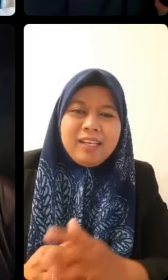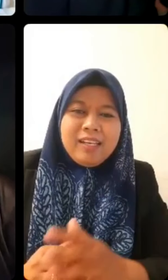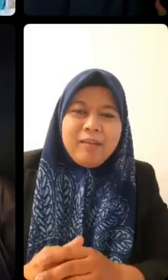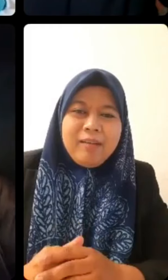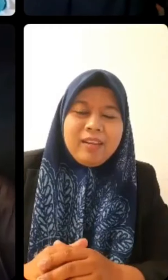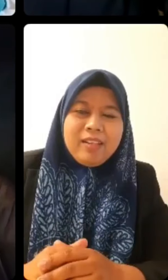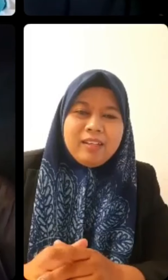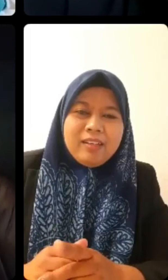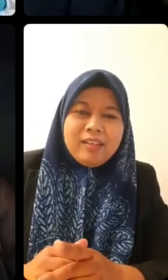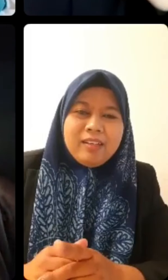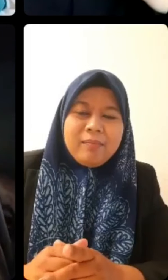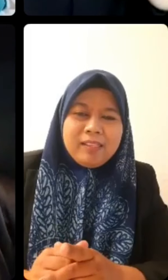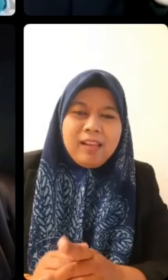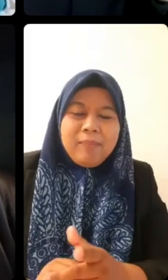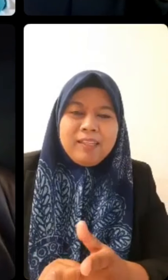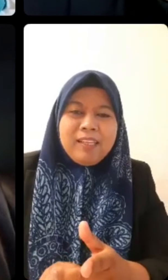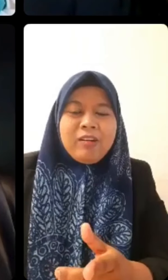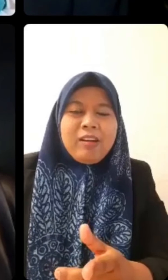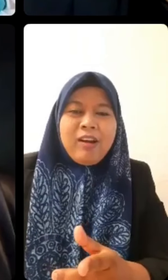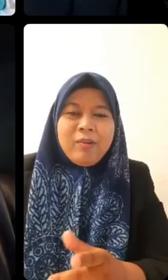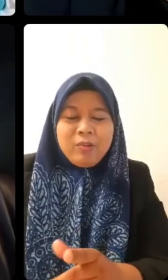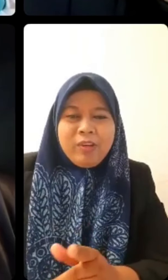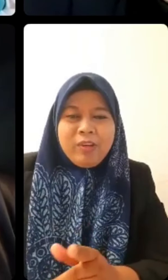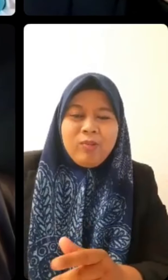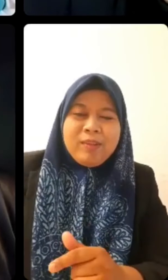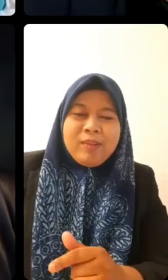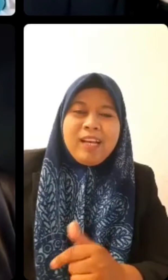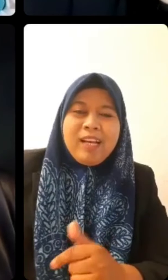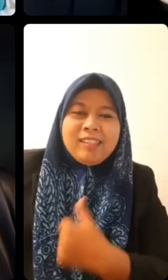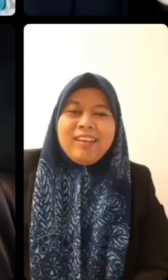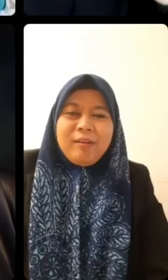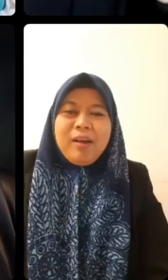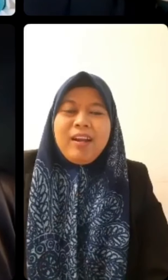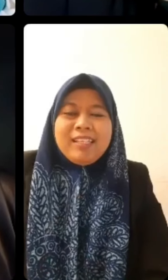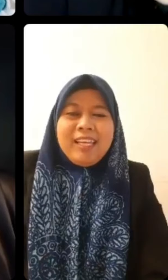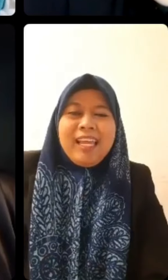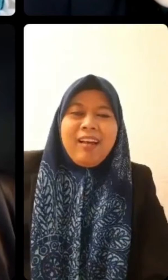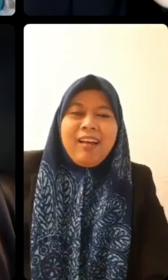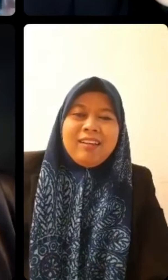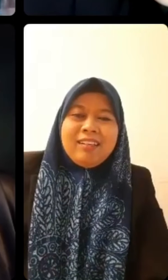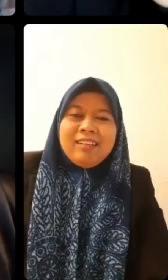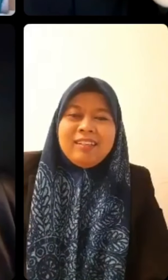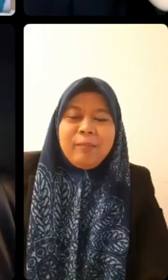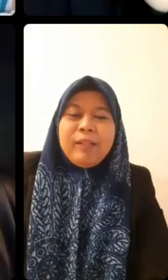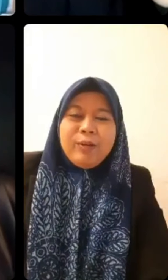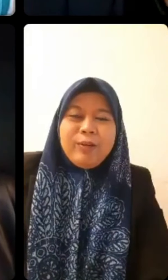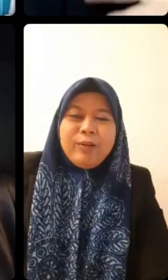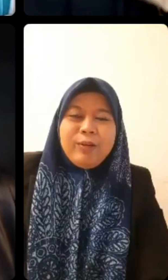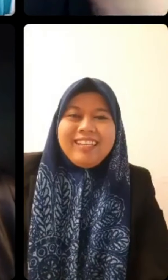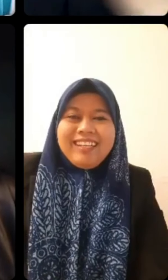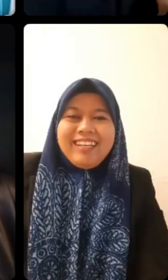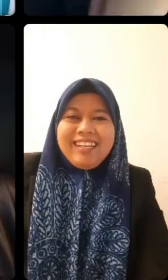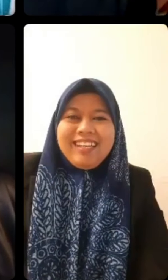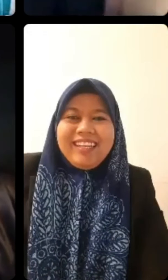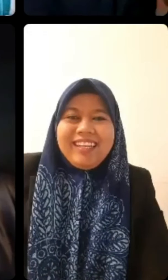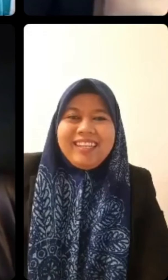Tadi bila saya dengar yang pasal berita pasal pakej yang dia orang ambil untuk itu, memang saya rasa marah dan sedih lah. Tak patut.